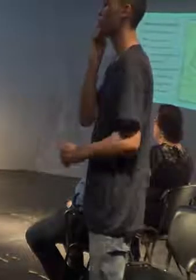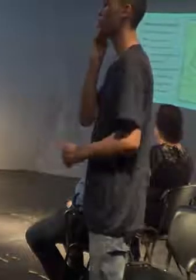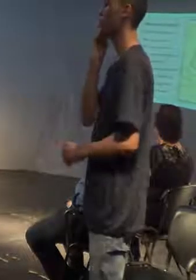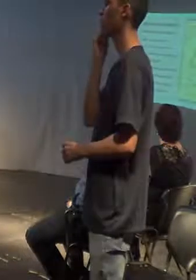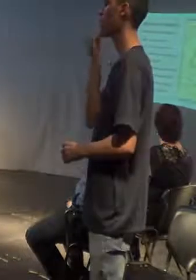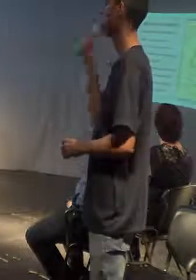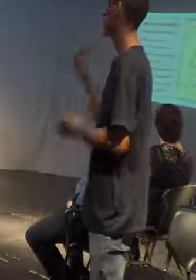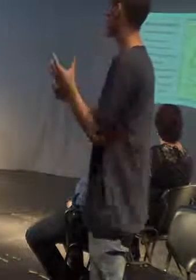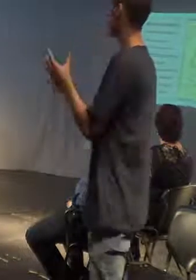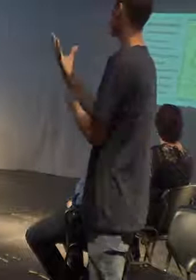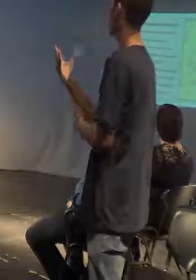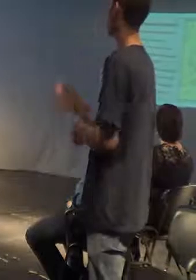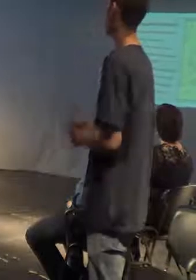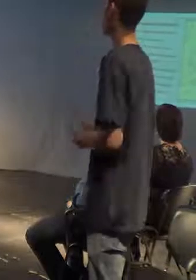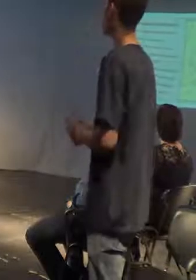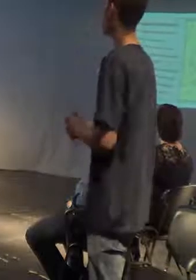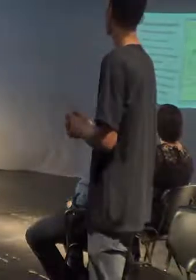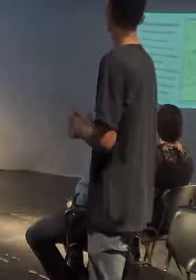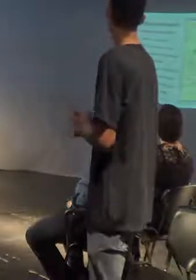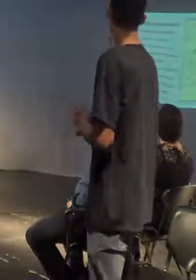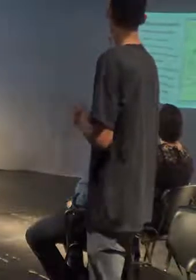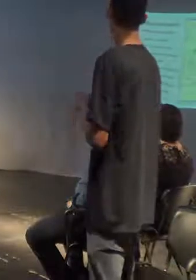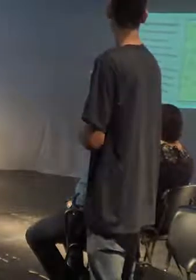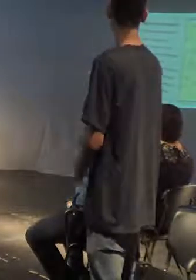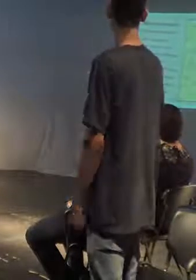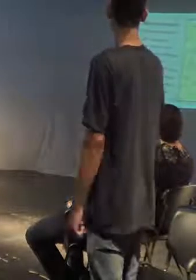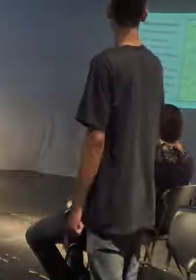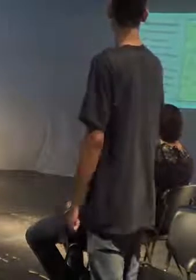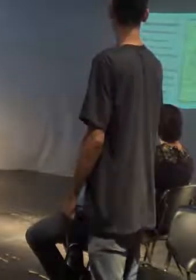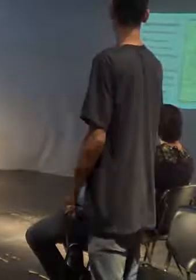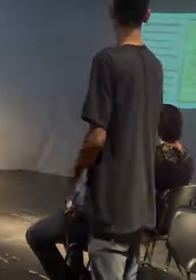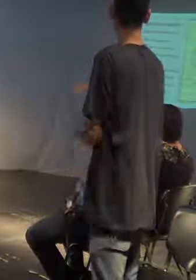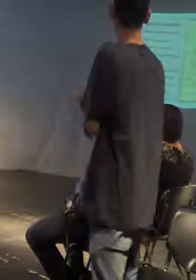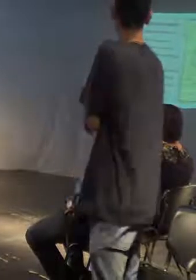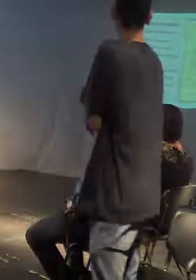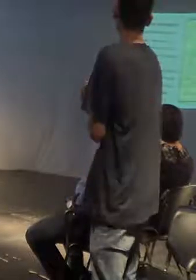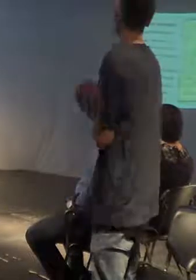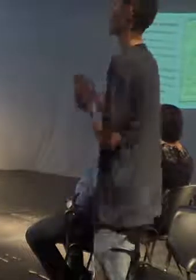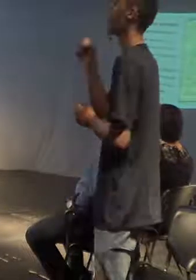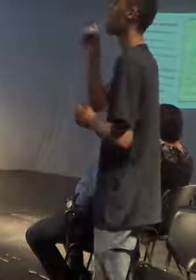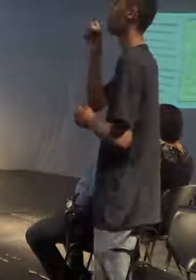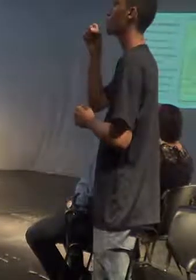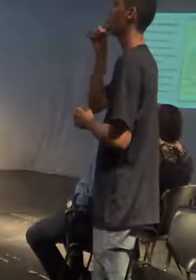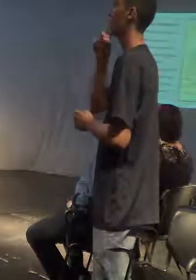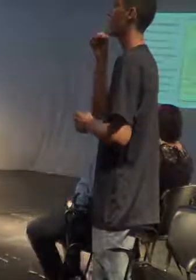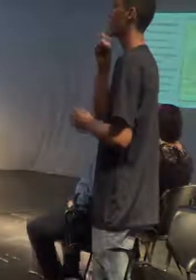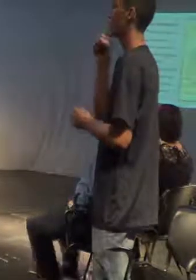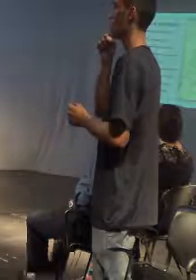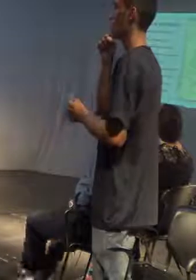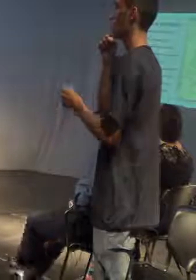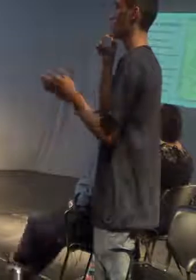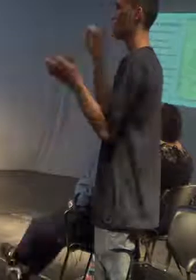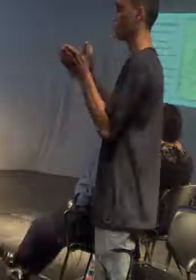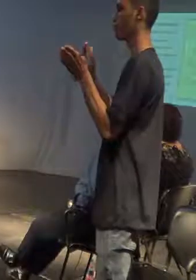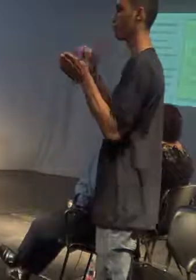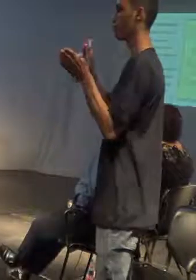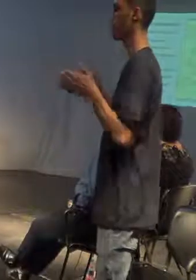CEPLAC, né? A gente tem a estrada de ferro, proposta da estrada de ferro, FIOL, que chega até